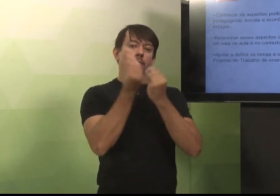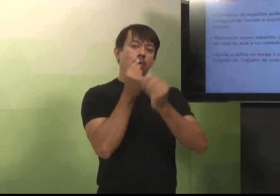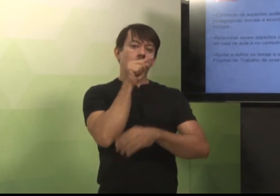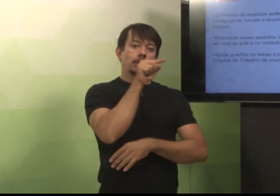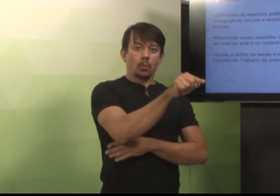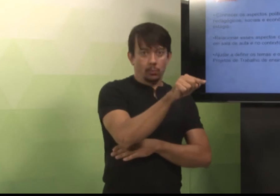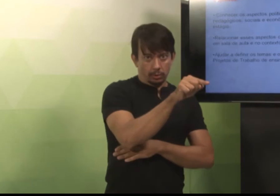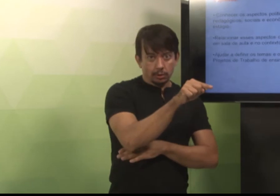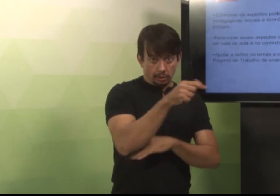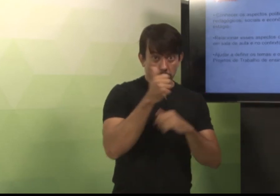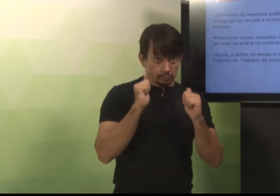estágio.